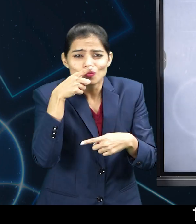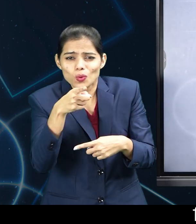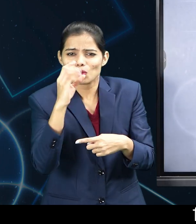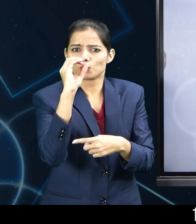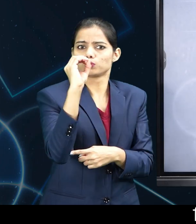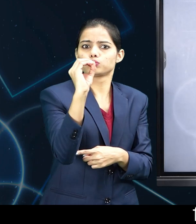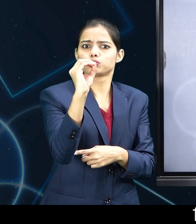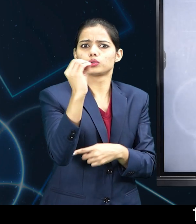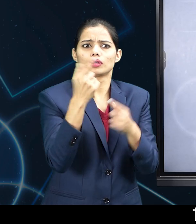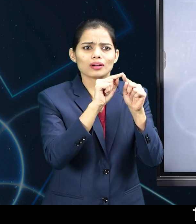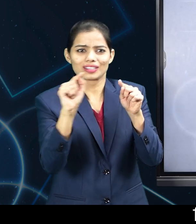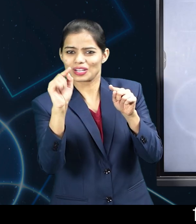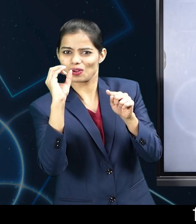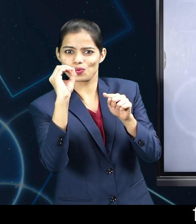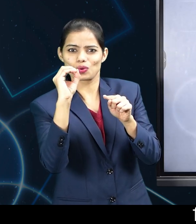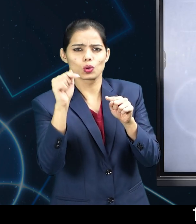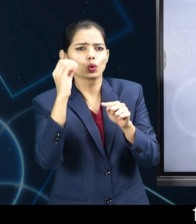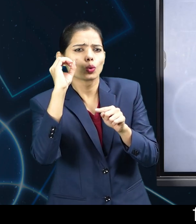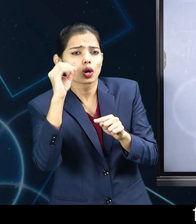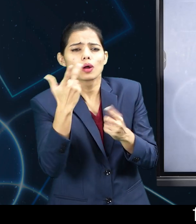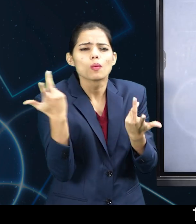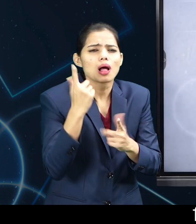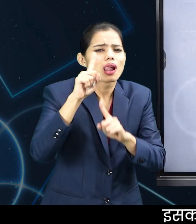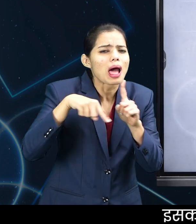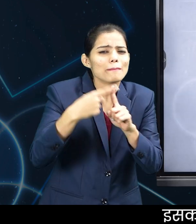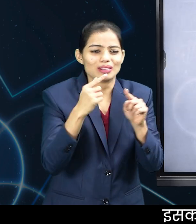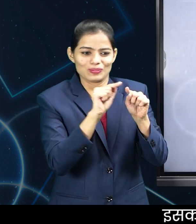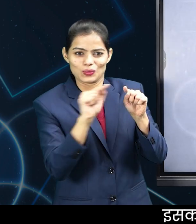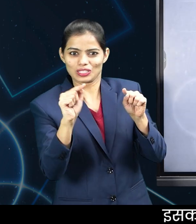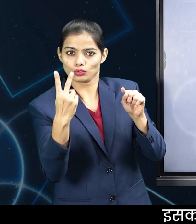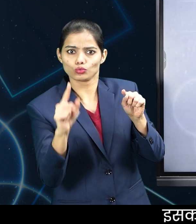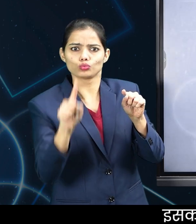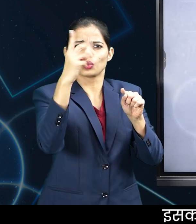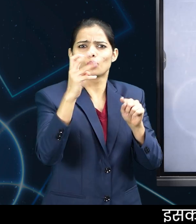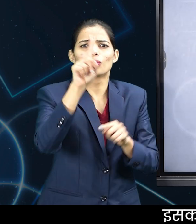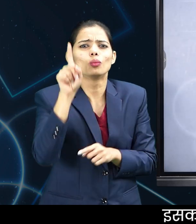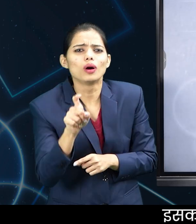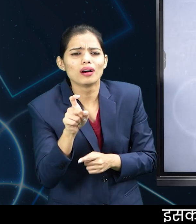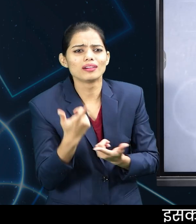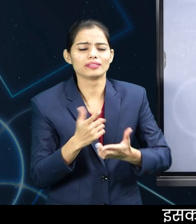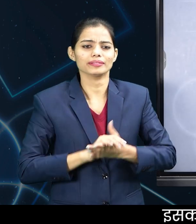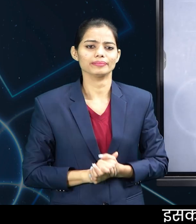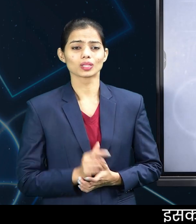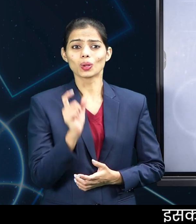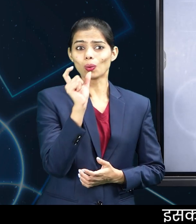निर्देश 2, -3 के बारे में क्या? इसका अर्थ होगा दो दाईं और तीन